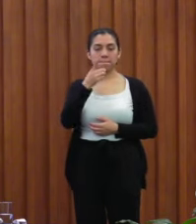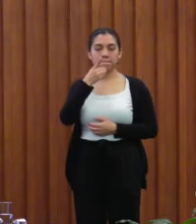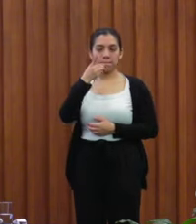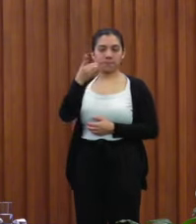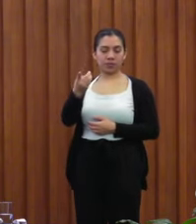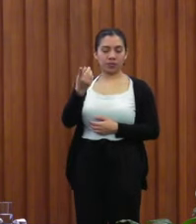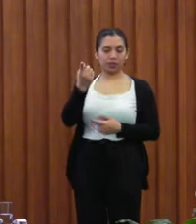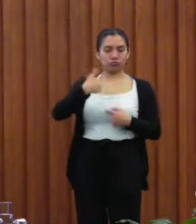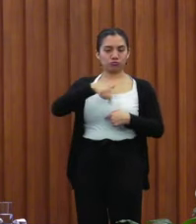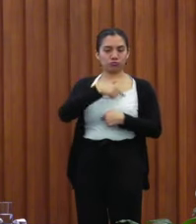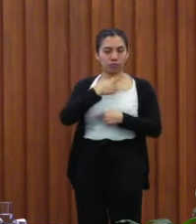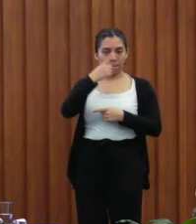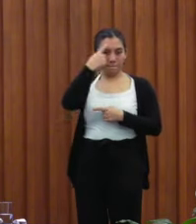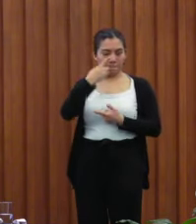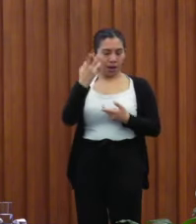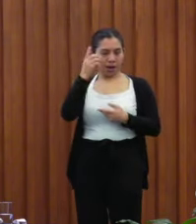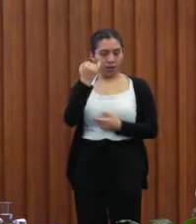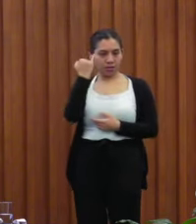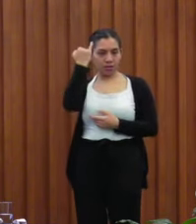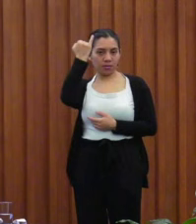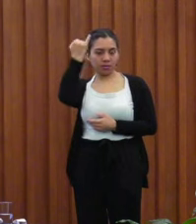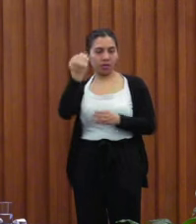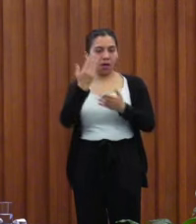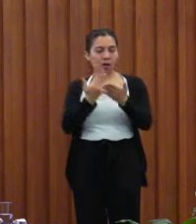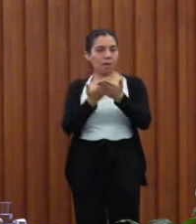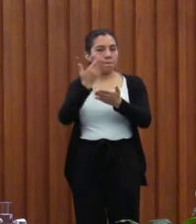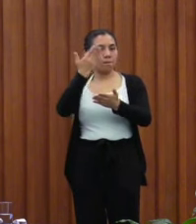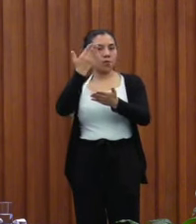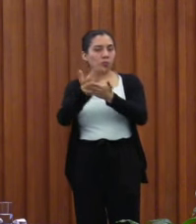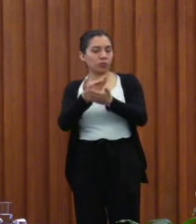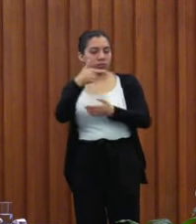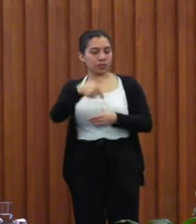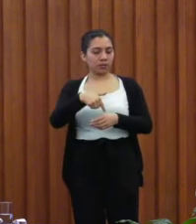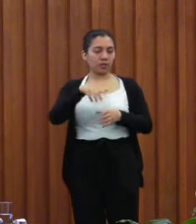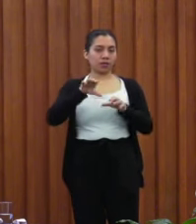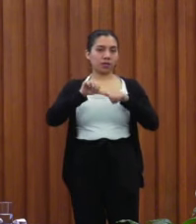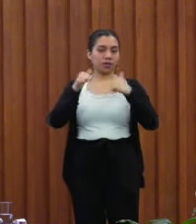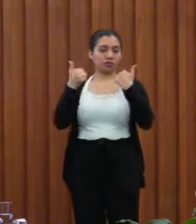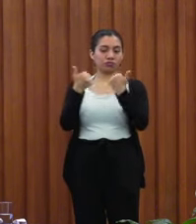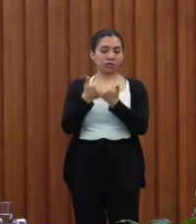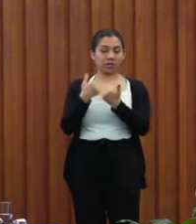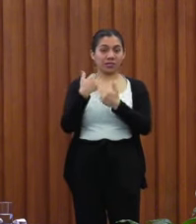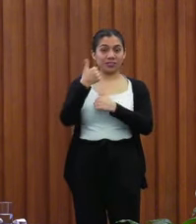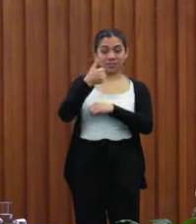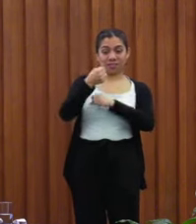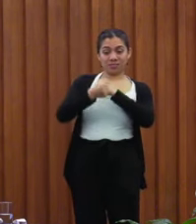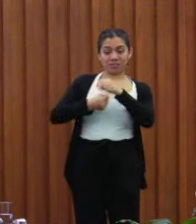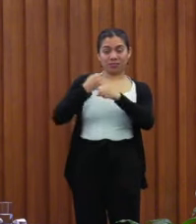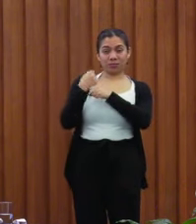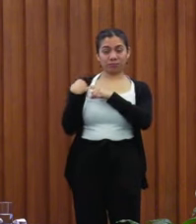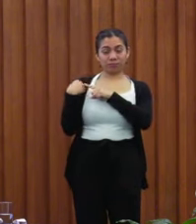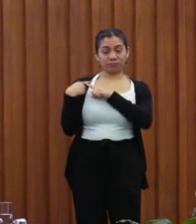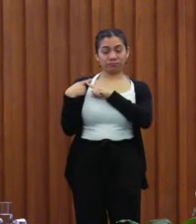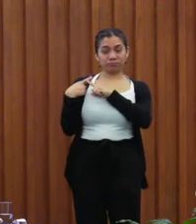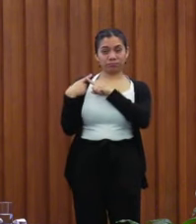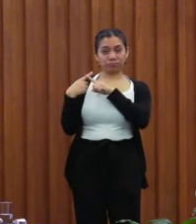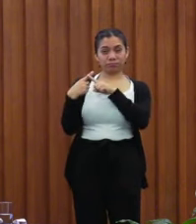sostener una iniciativa desde la sociedad civil durante 6 años consecutivos se dice